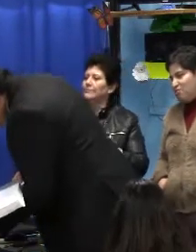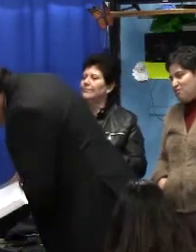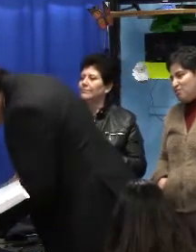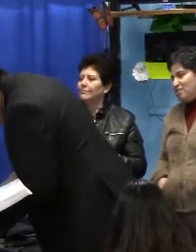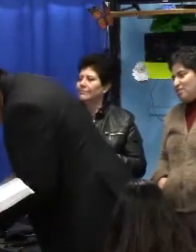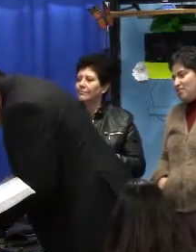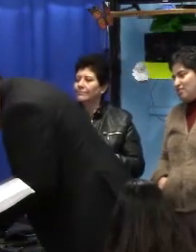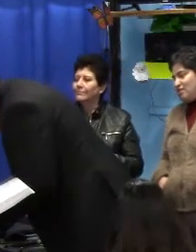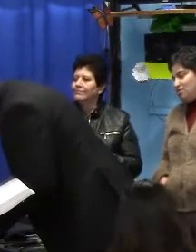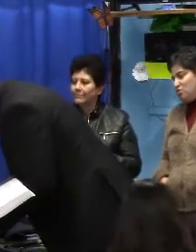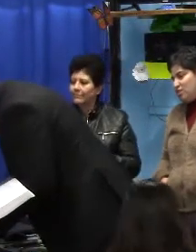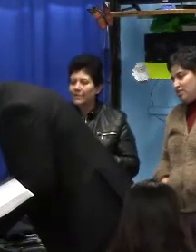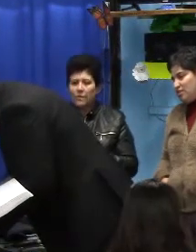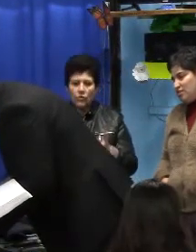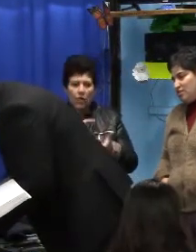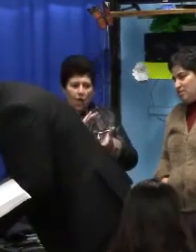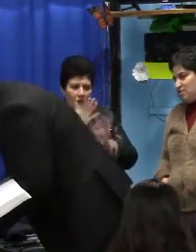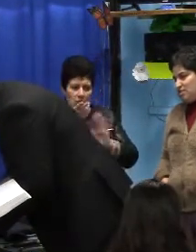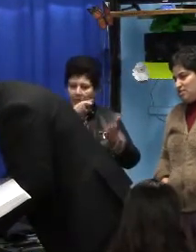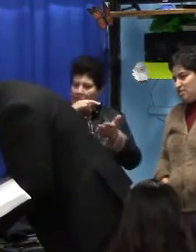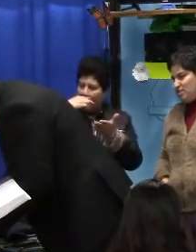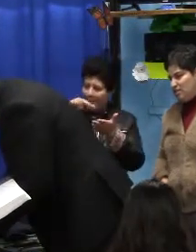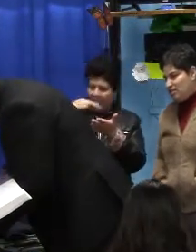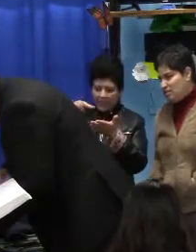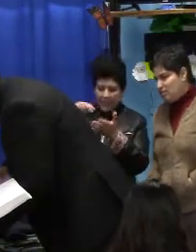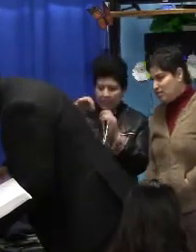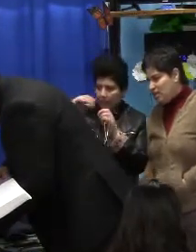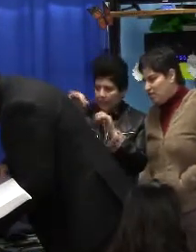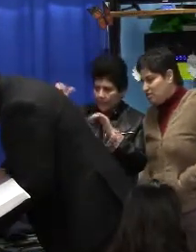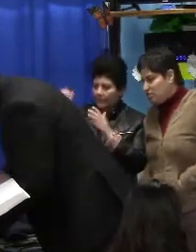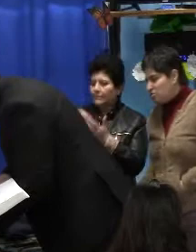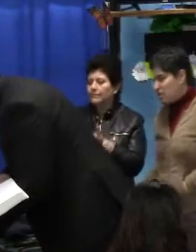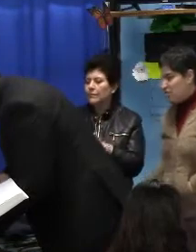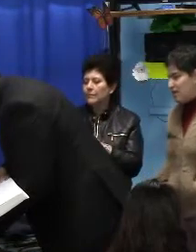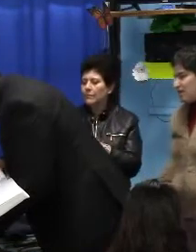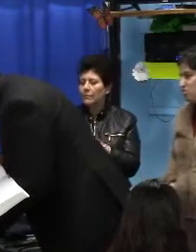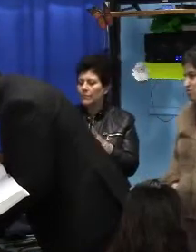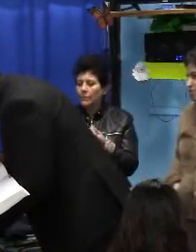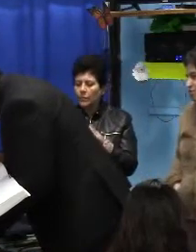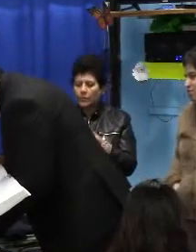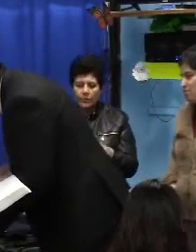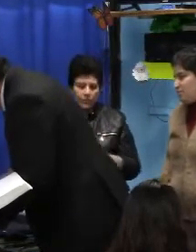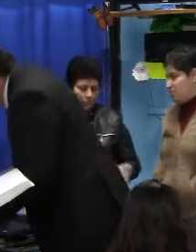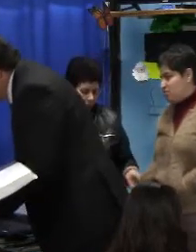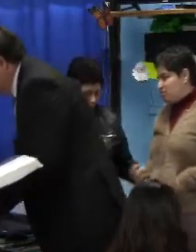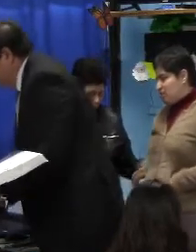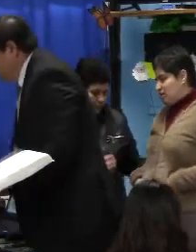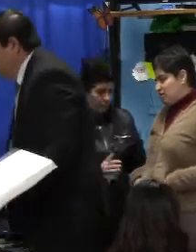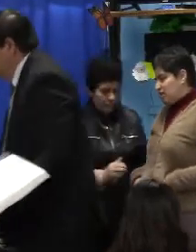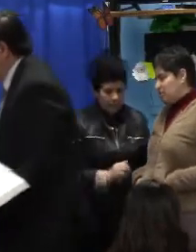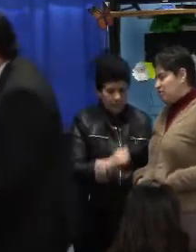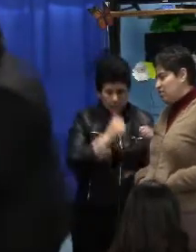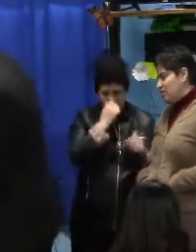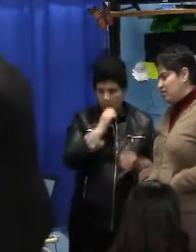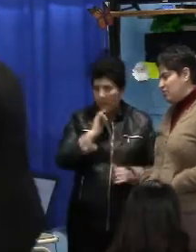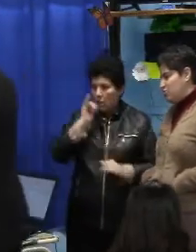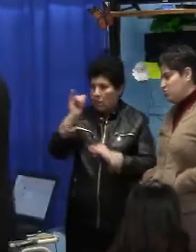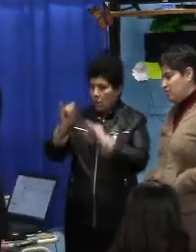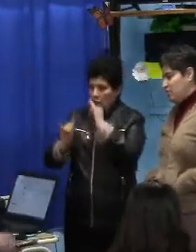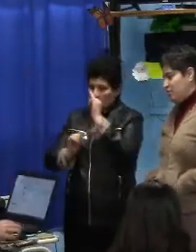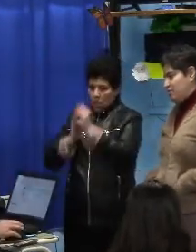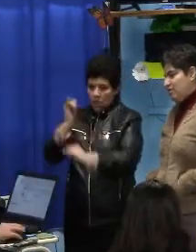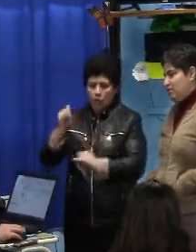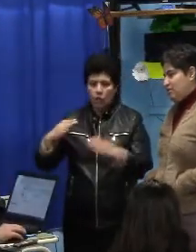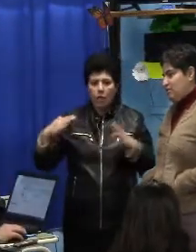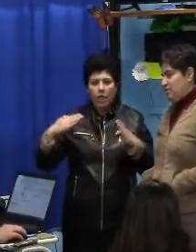es una forma de escritura, ¿sí? Que se usa en varios idiomas, por eso digo que el braille no es